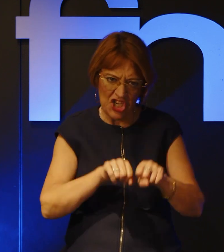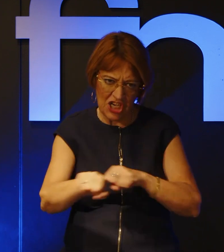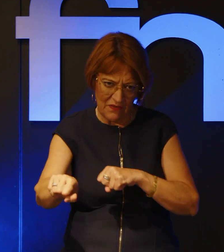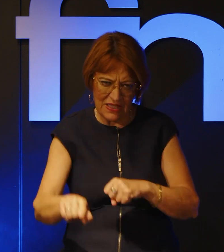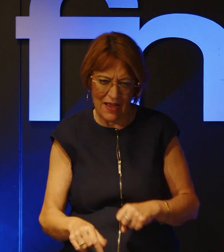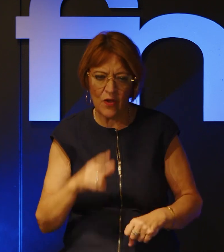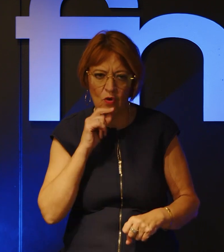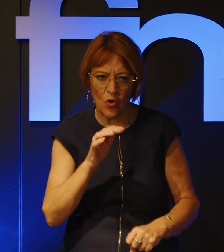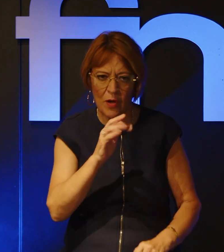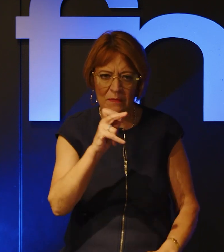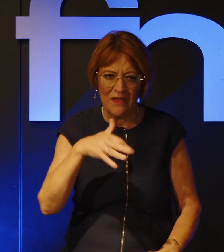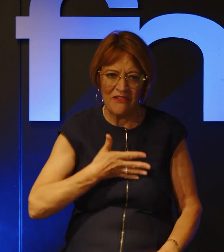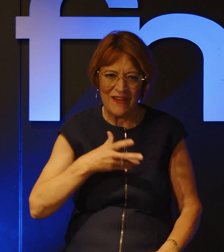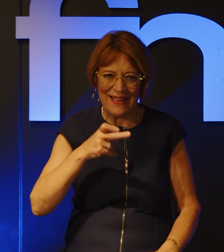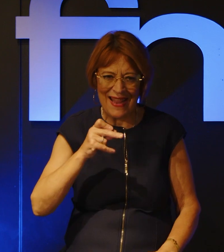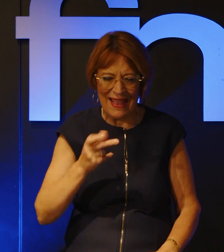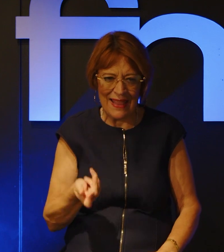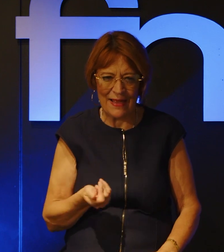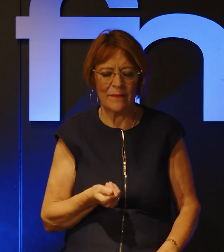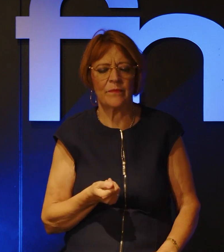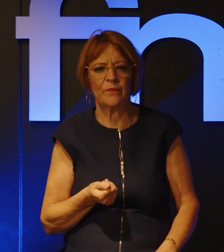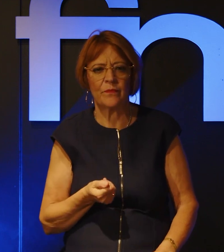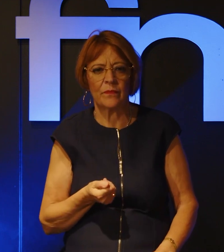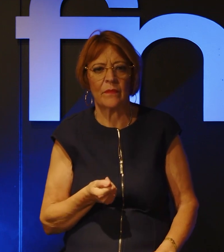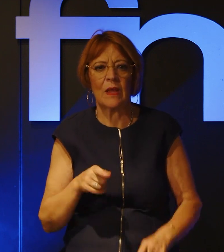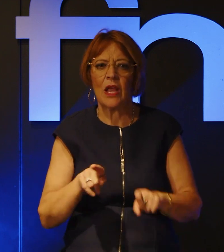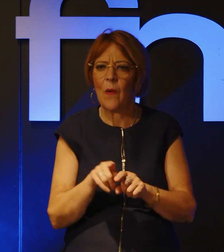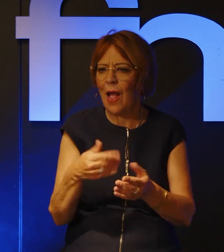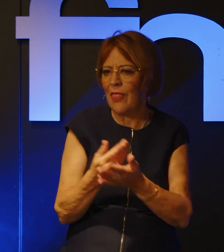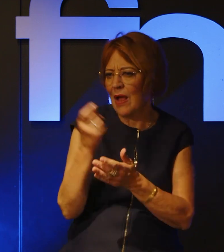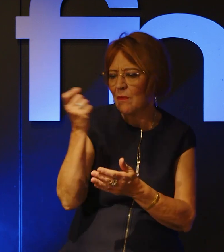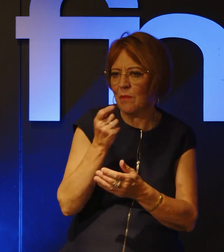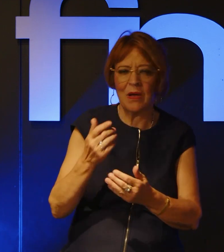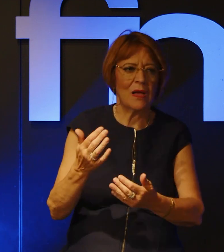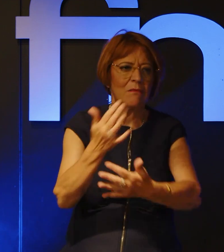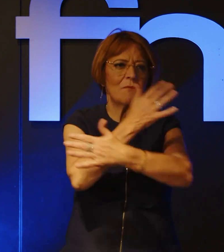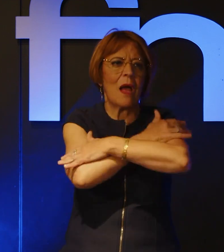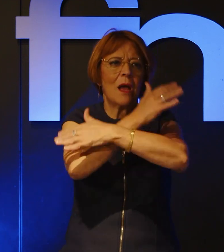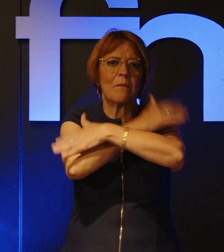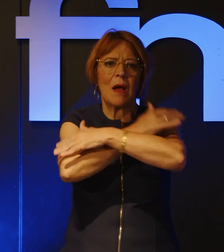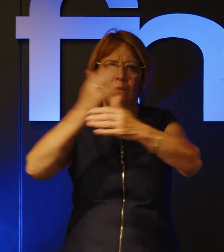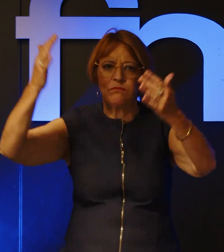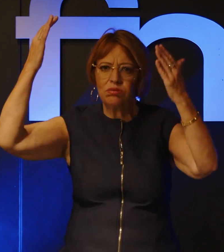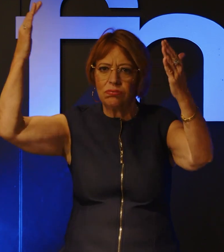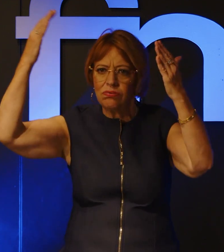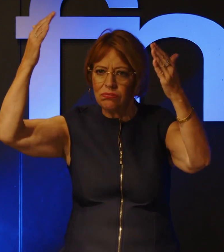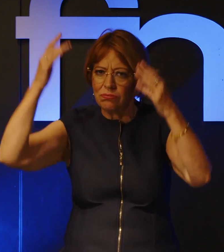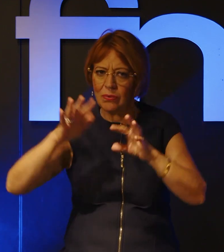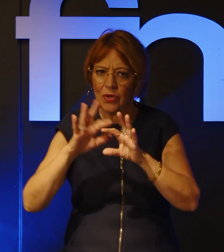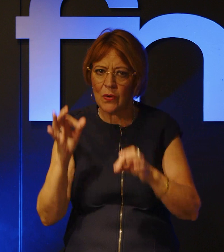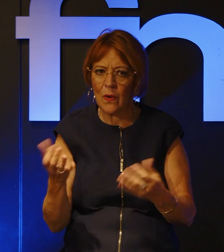que de nome Fernanda Val que foi representada a saudar a a a